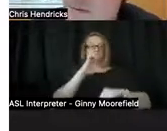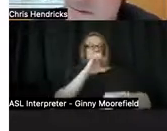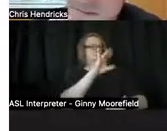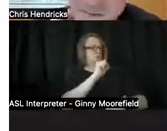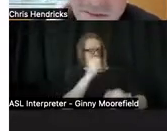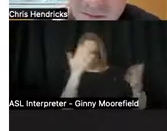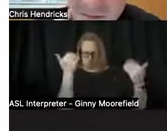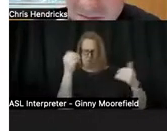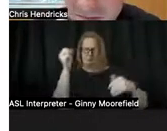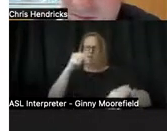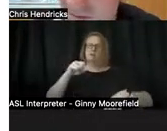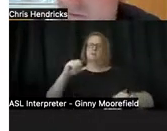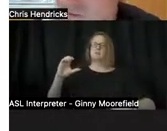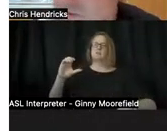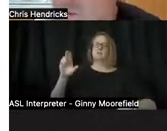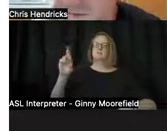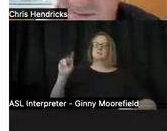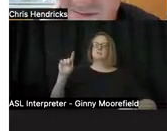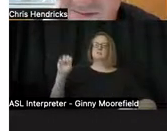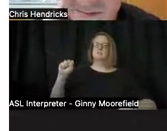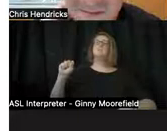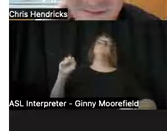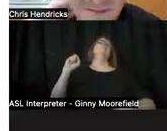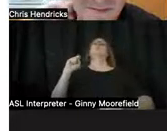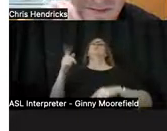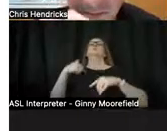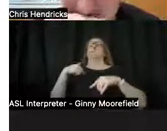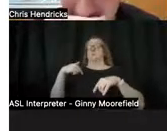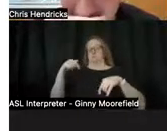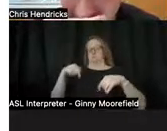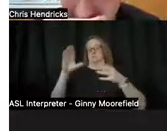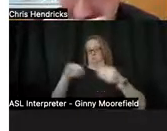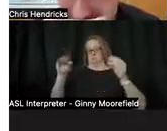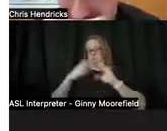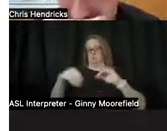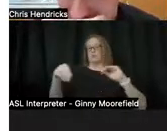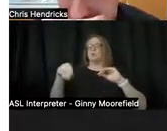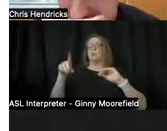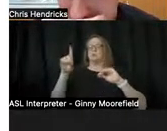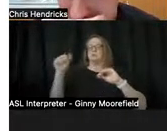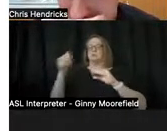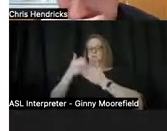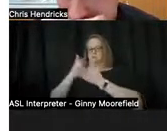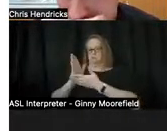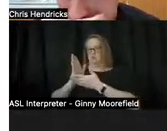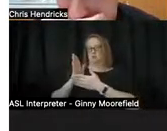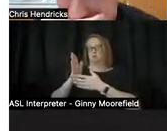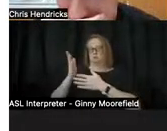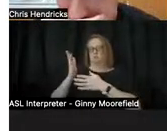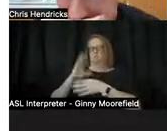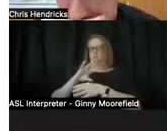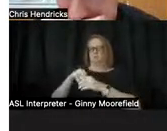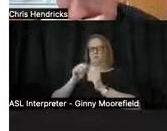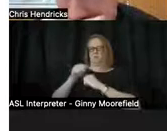muy bien adelante entonces Esta es una historia que tuvo lugar con